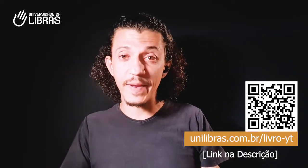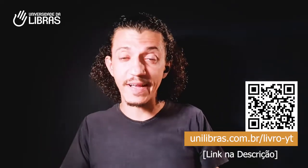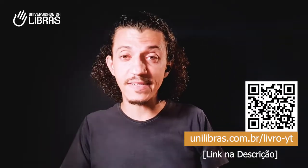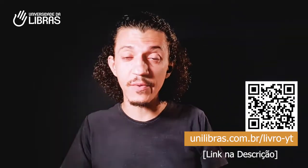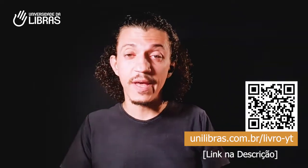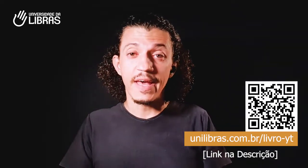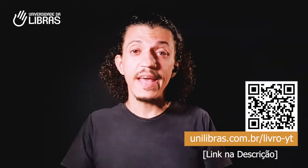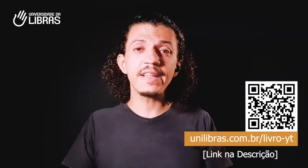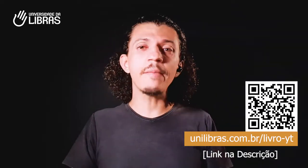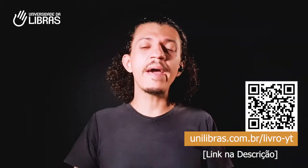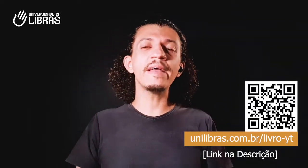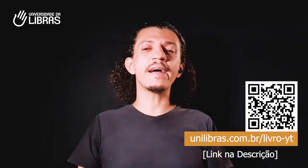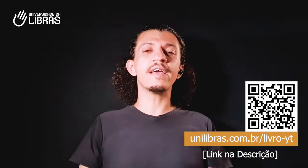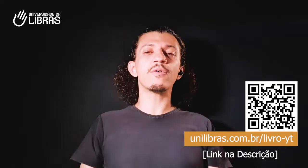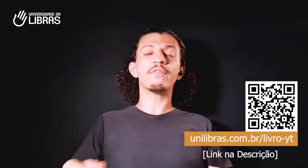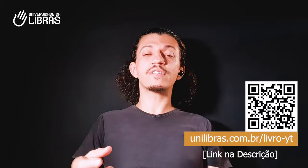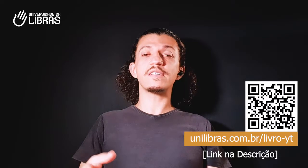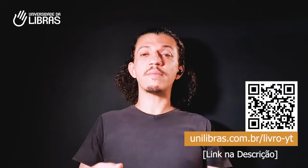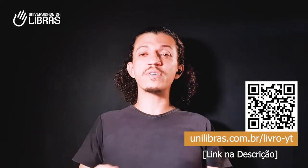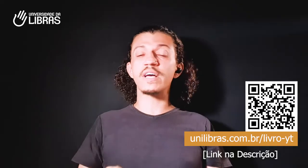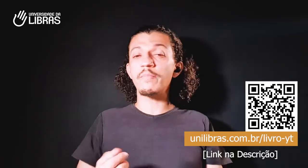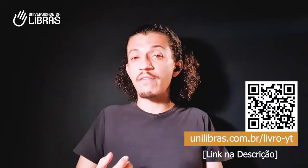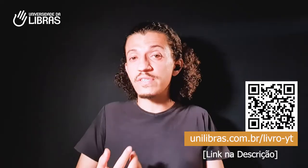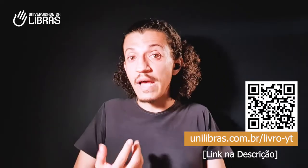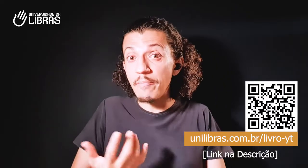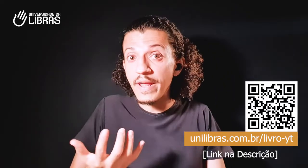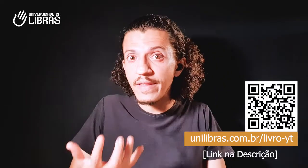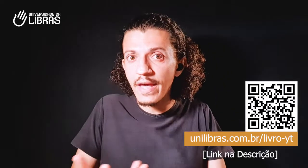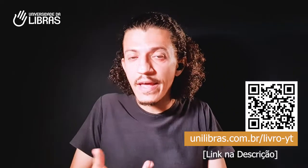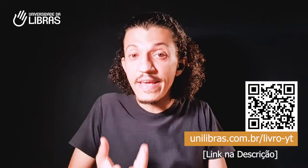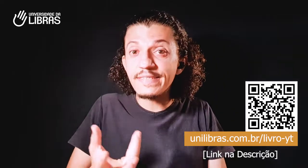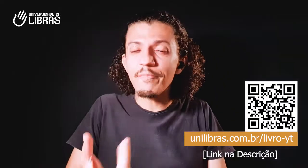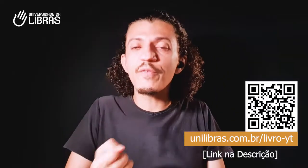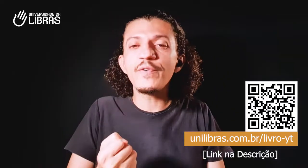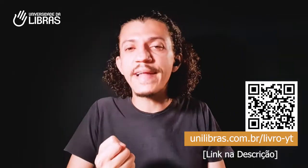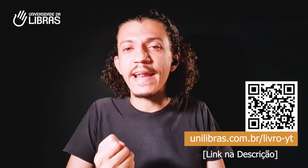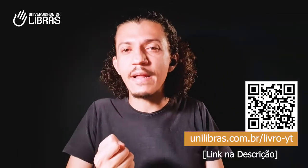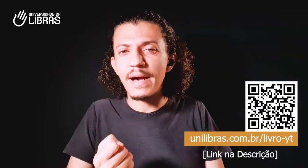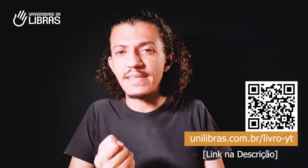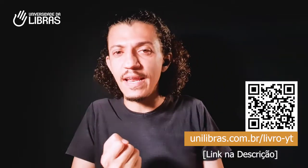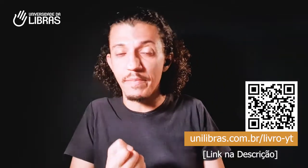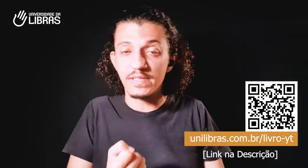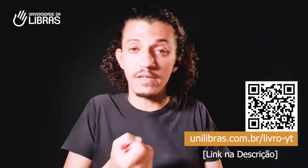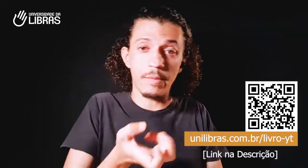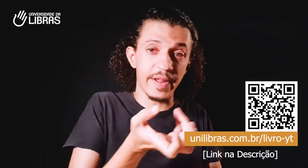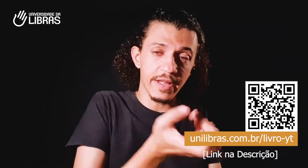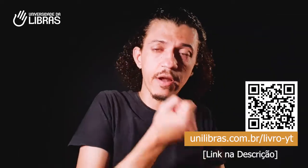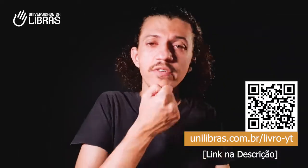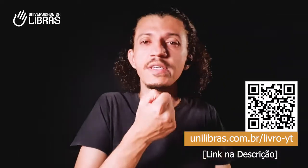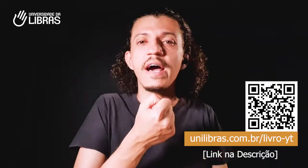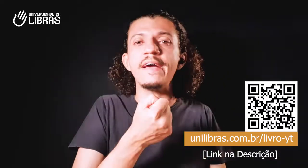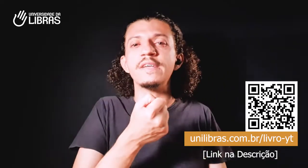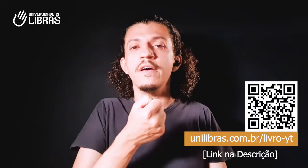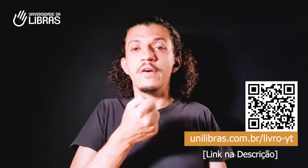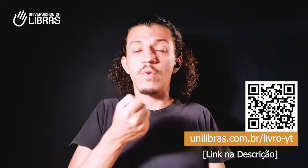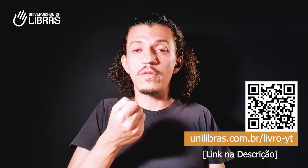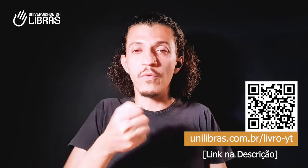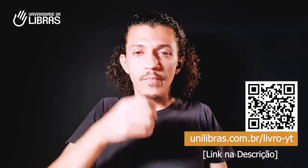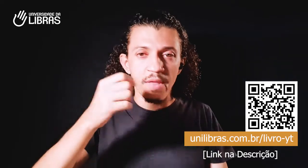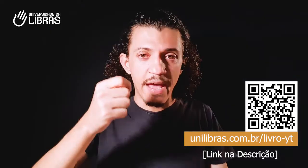preparem aplicação e também daquilo que você está buscando para você aprender e se aprofundar ainda mais a livro santo aprendendo a gosto mais quanto